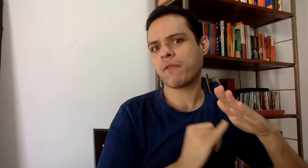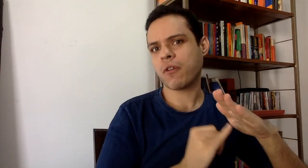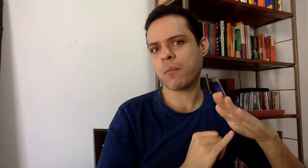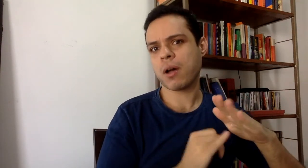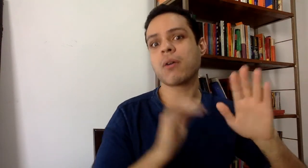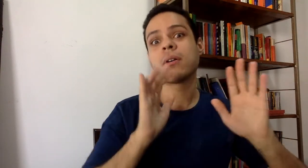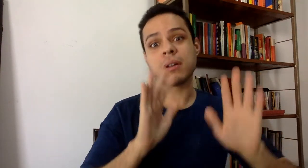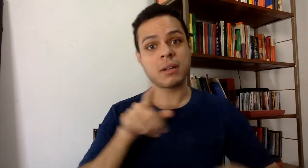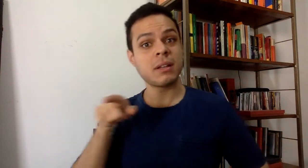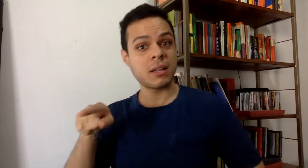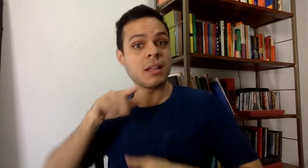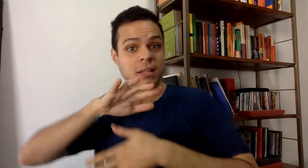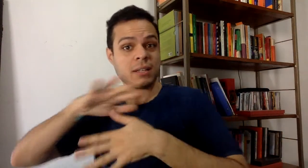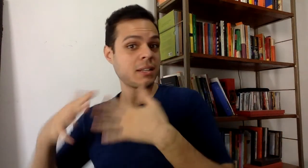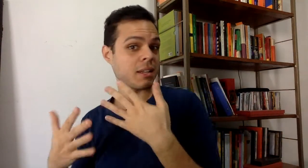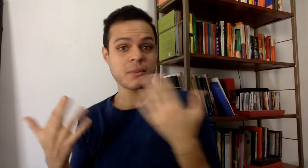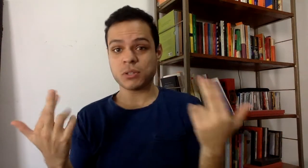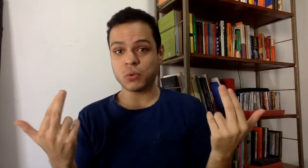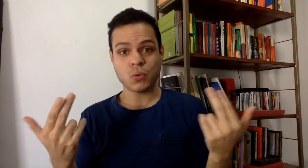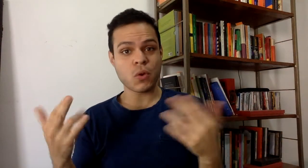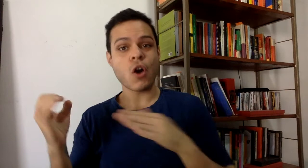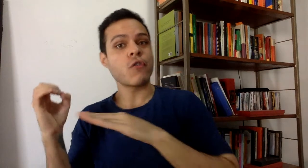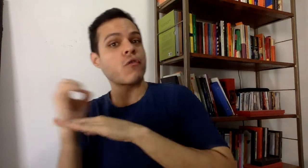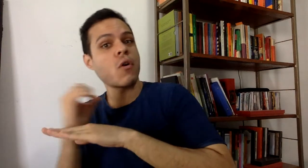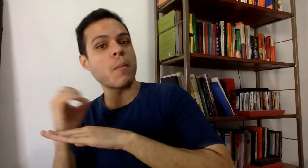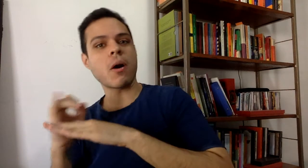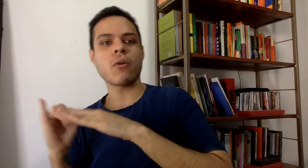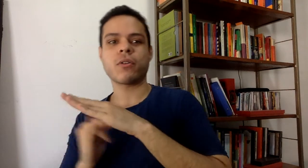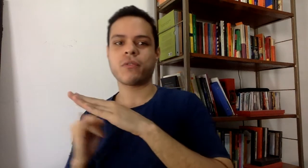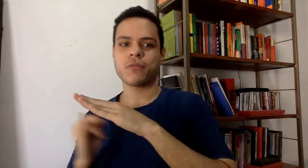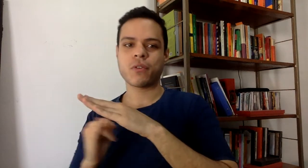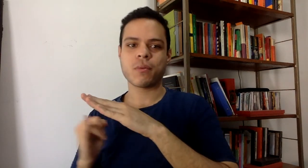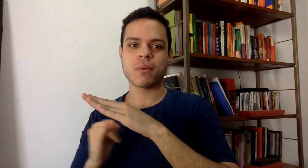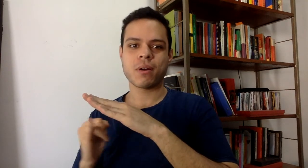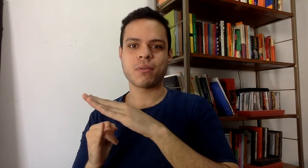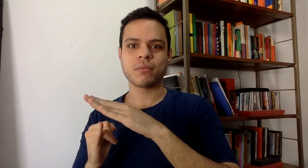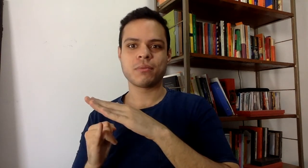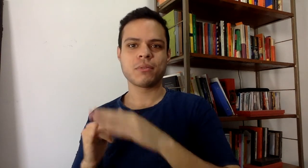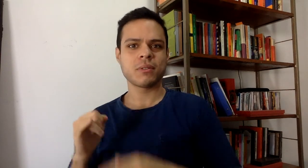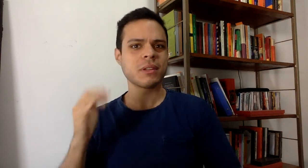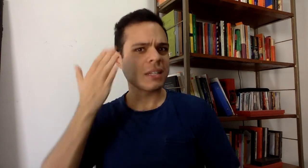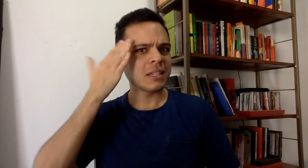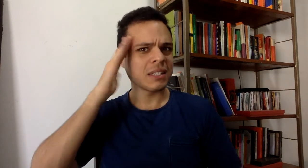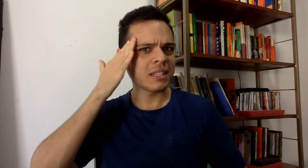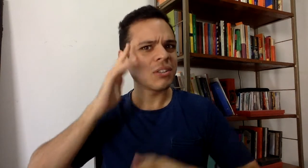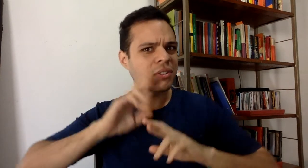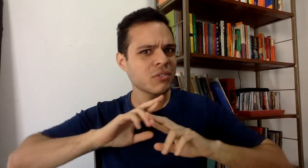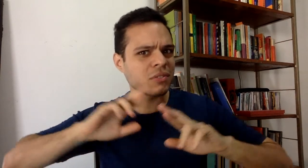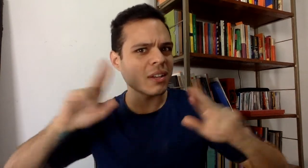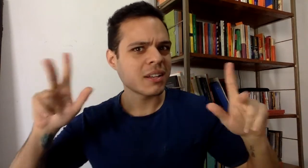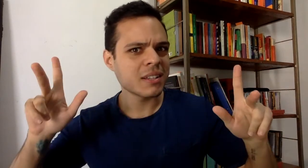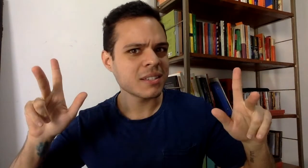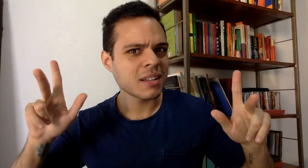mesma forma, a Libras tem linguagem formal e informal. Vocês entenderam a diferença?